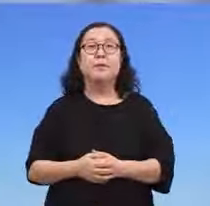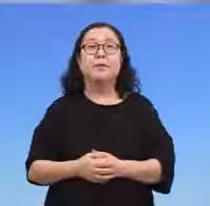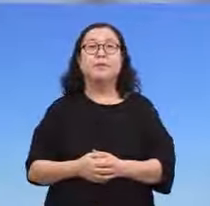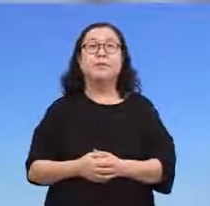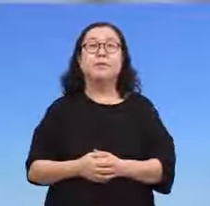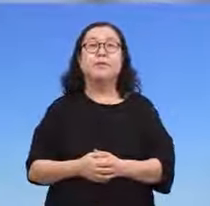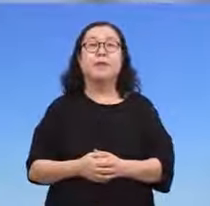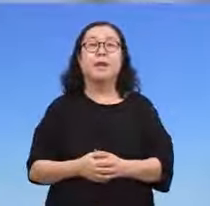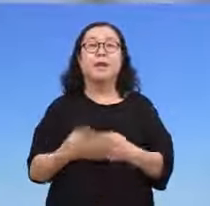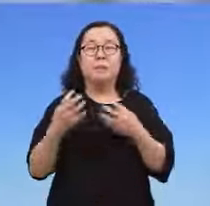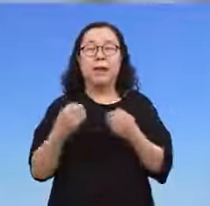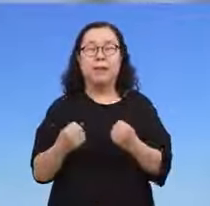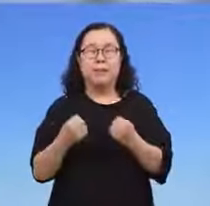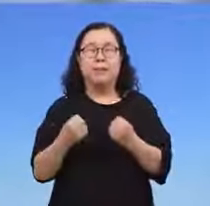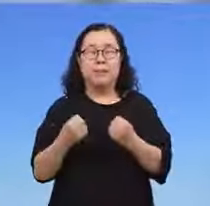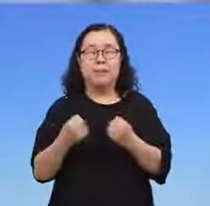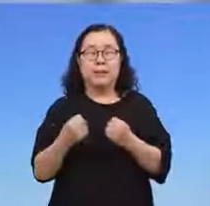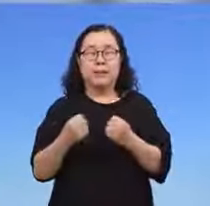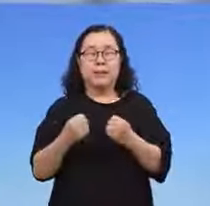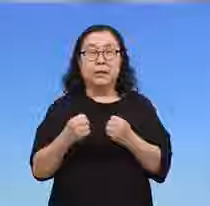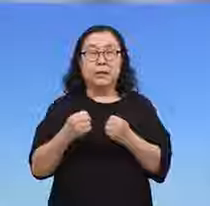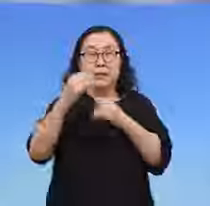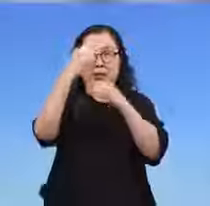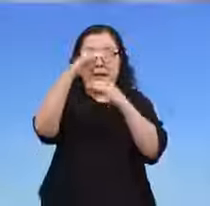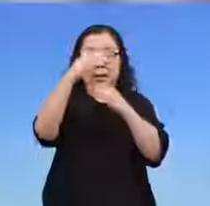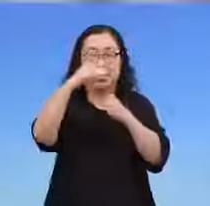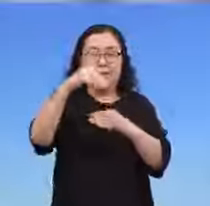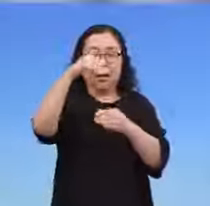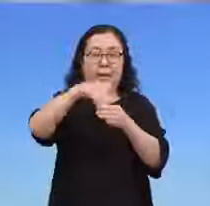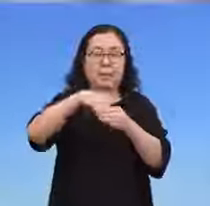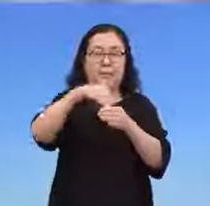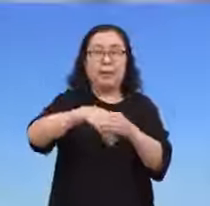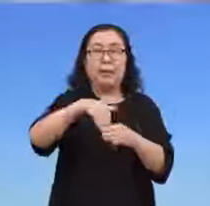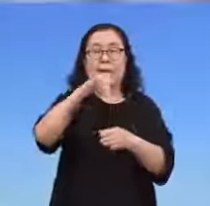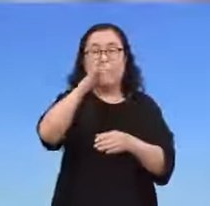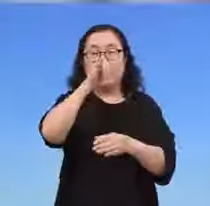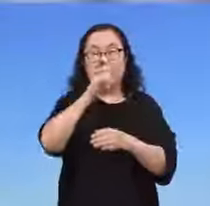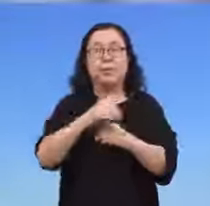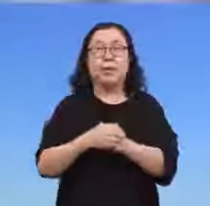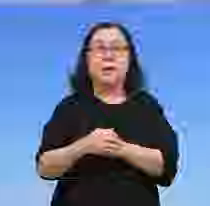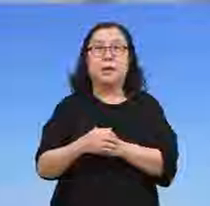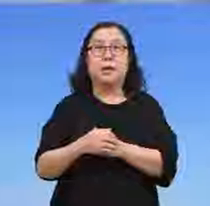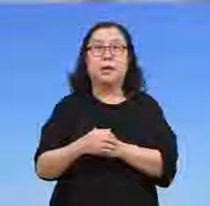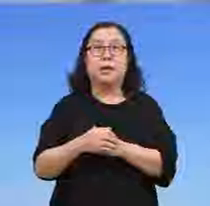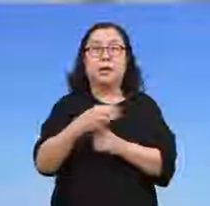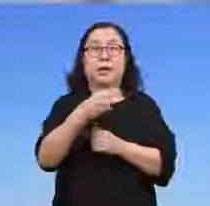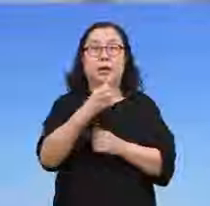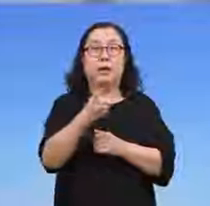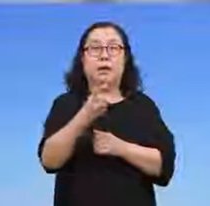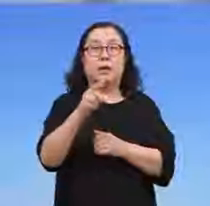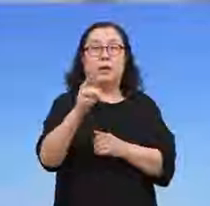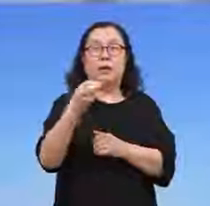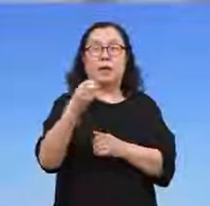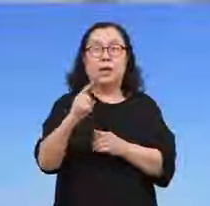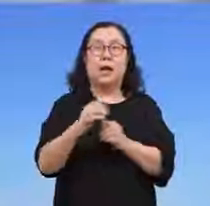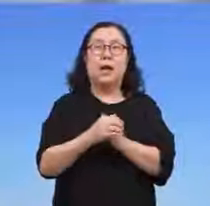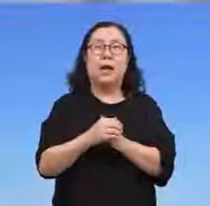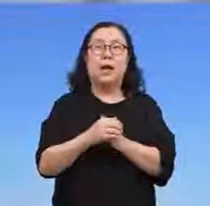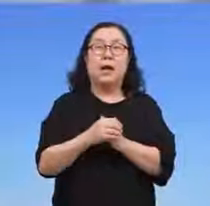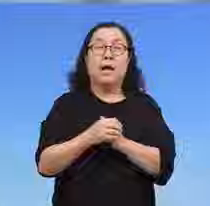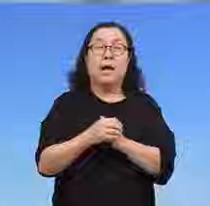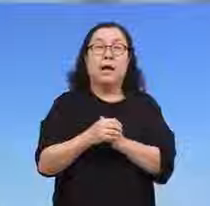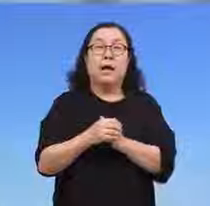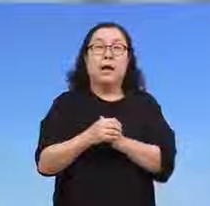이 참 많은 메시지를 가져다 주는 이 러시아의 이 민화가 참